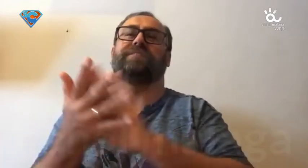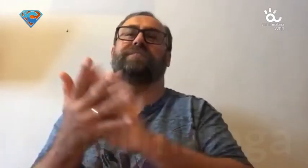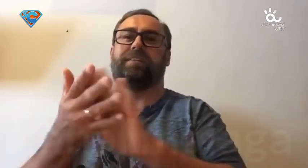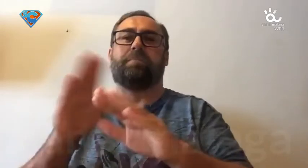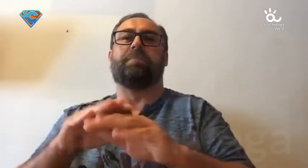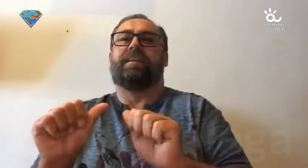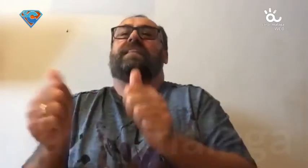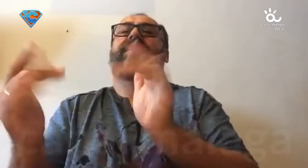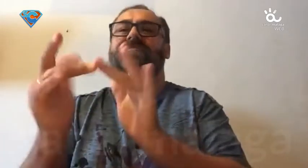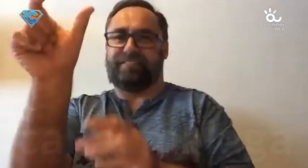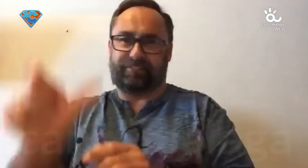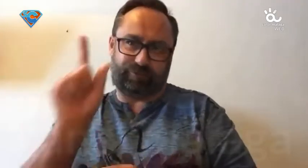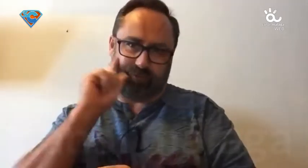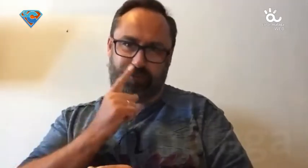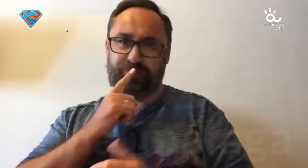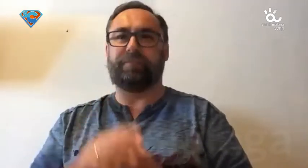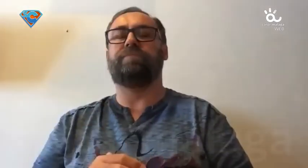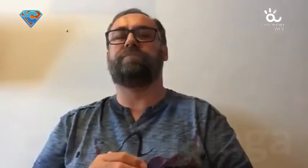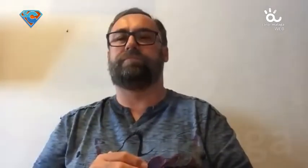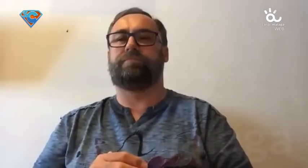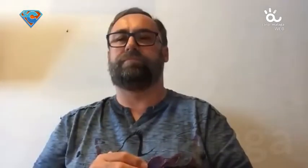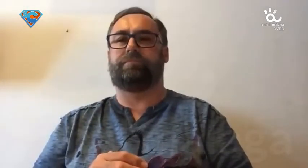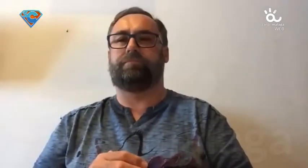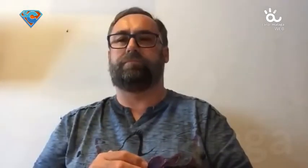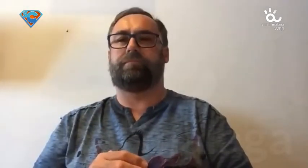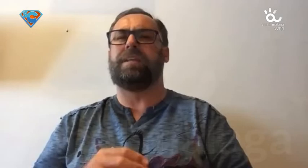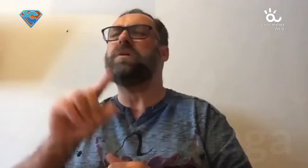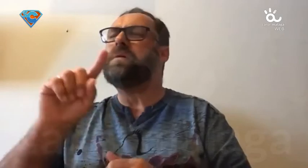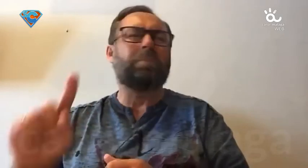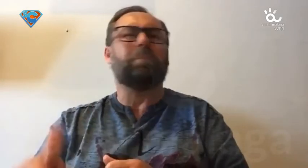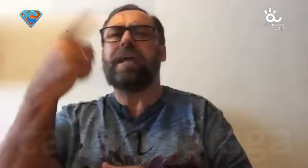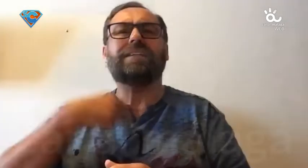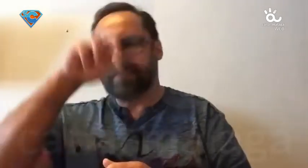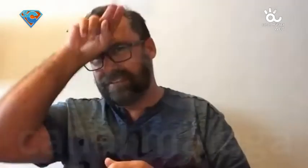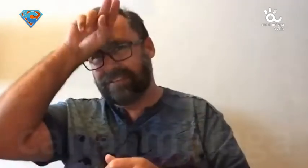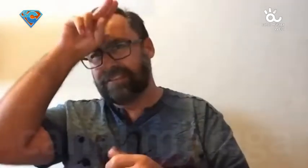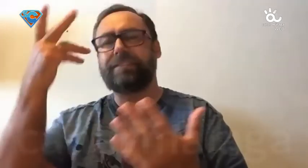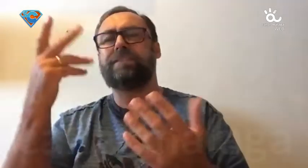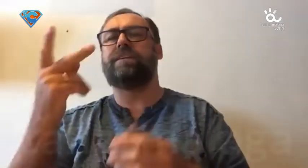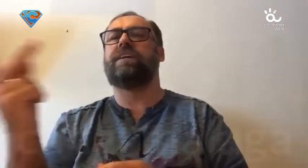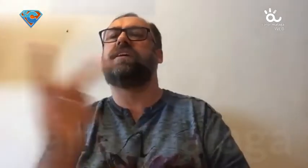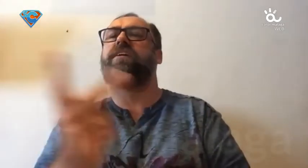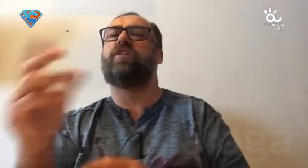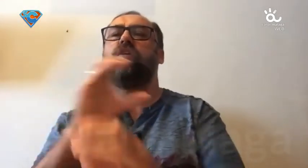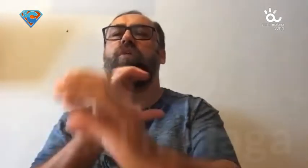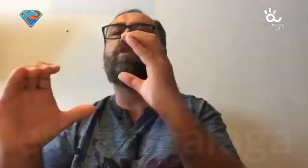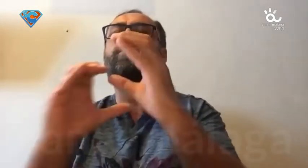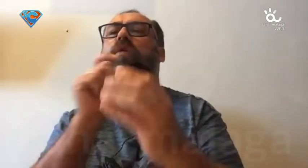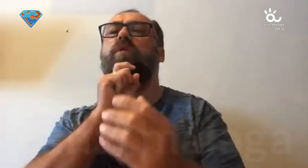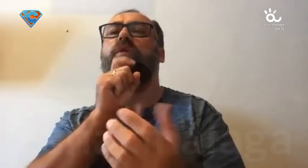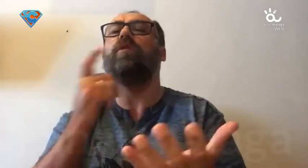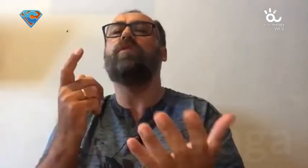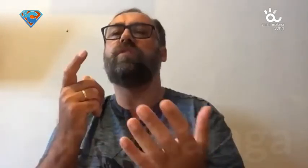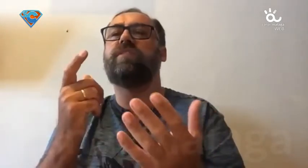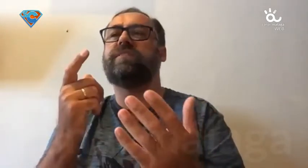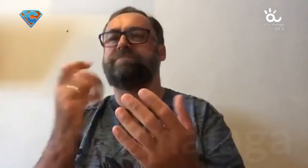ese alumno y tengan una base mínima para asignar. Pero lo primero que más me preocupa